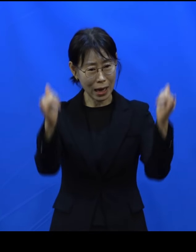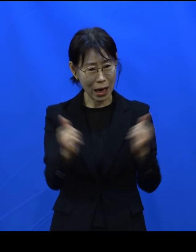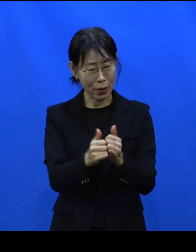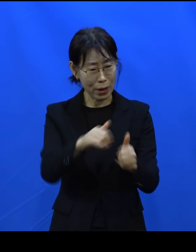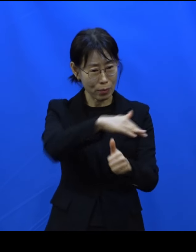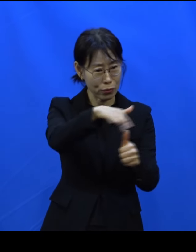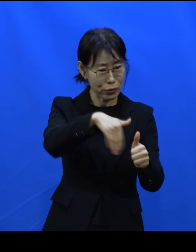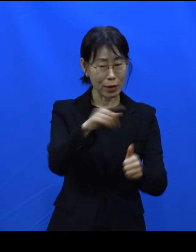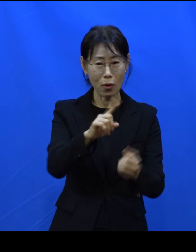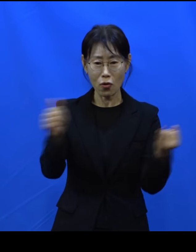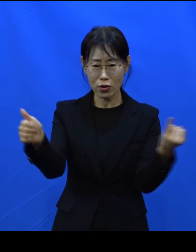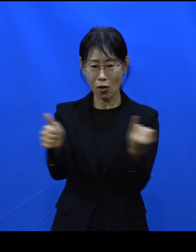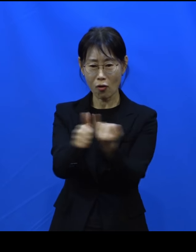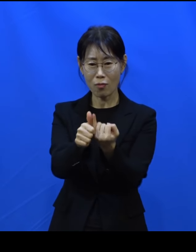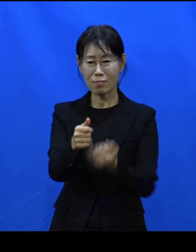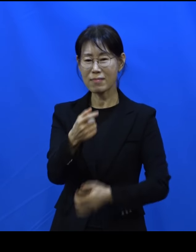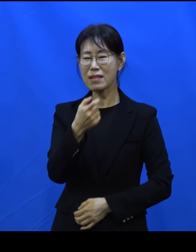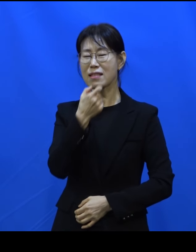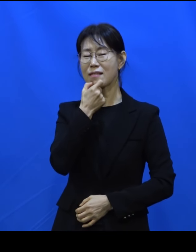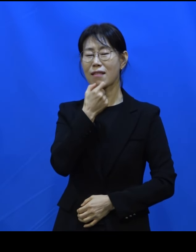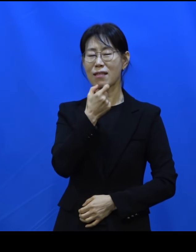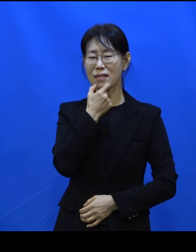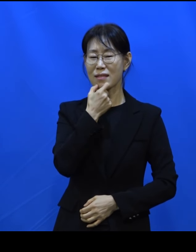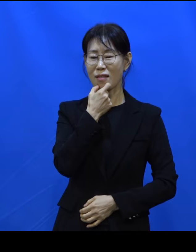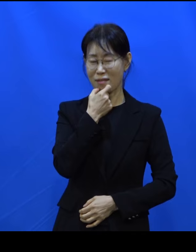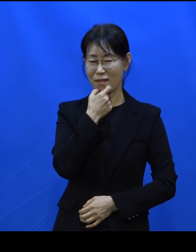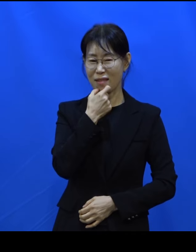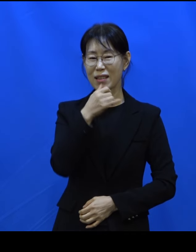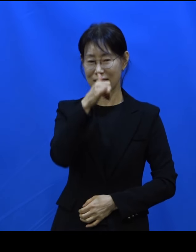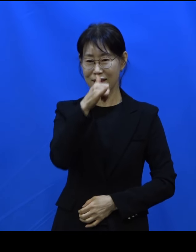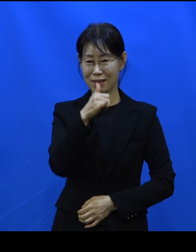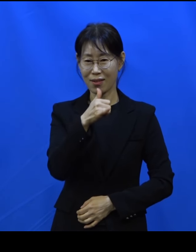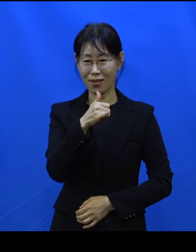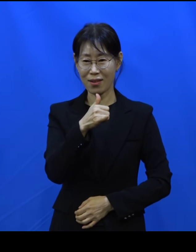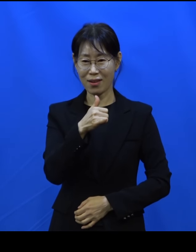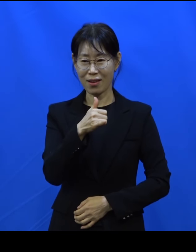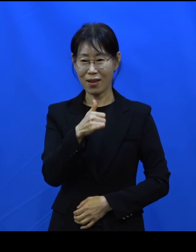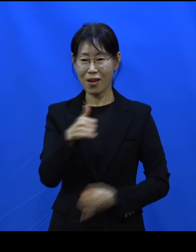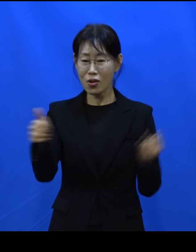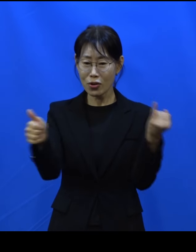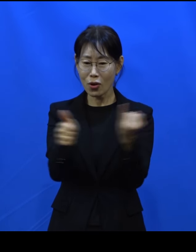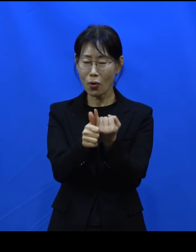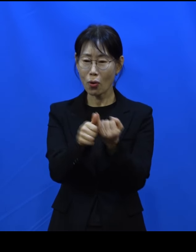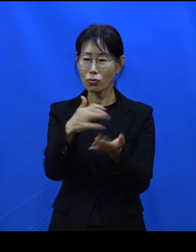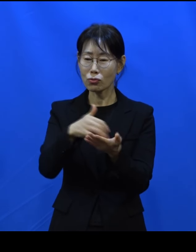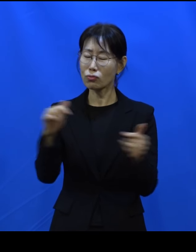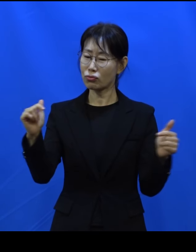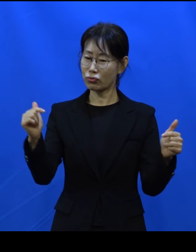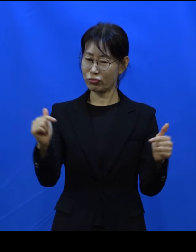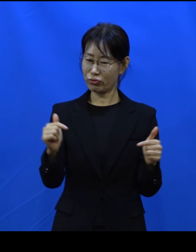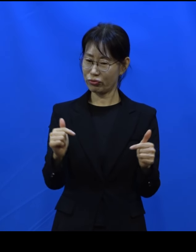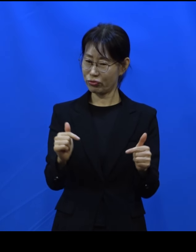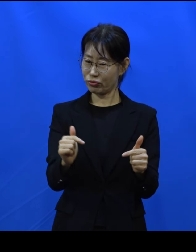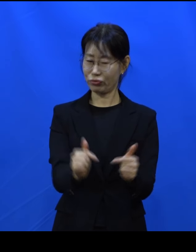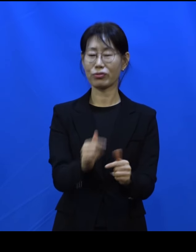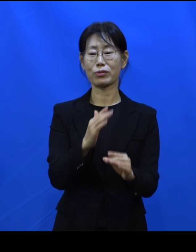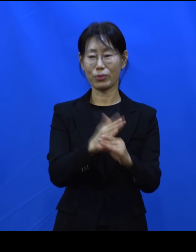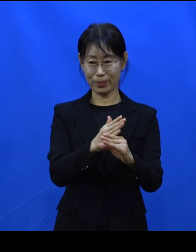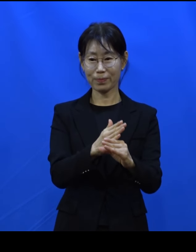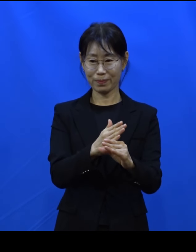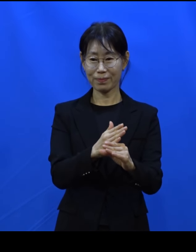보는 시각들이 많아졌습니다. 결혼 개념 자체가 많이 파괴되어 있습니다. 그러니까 우리가